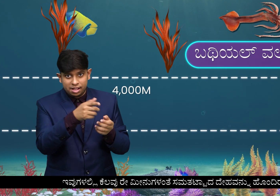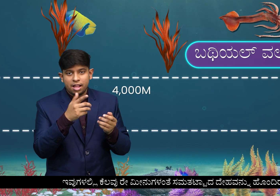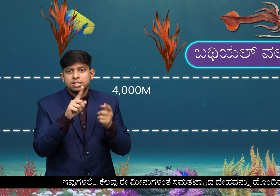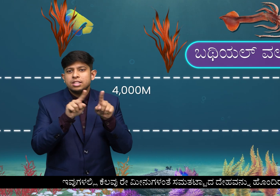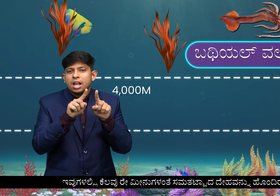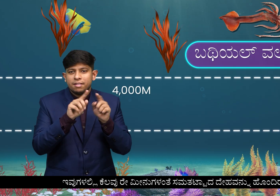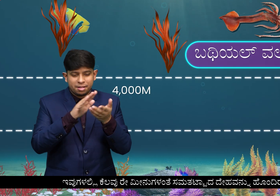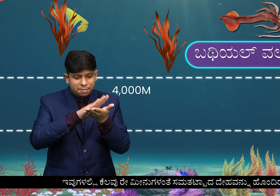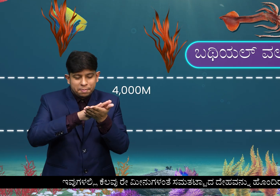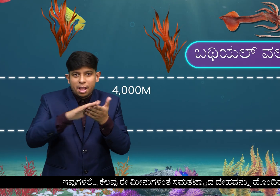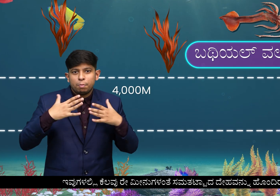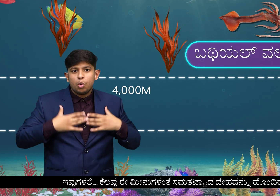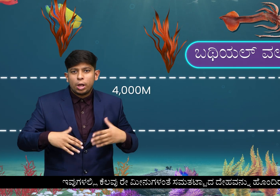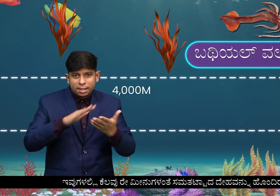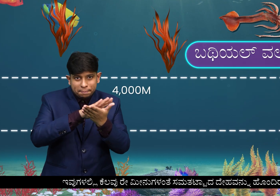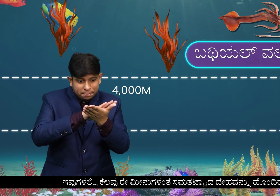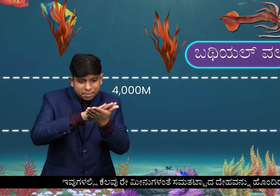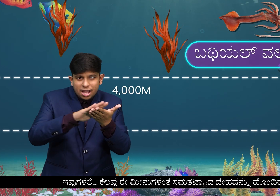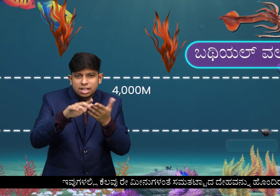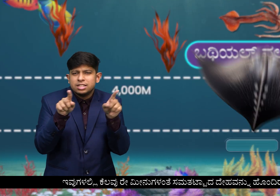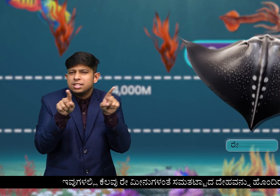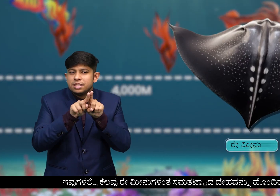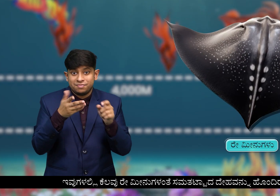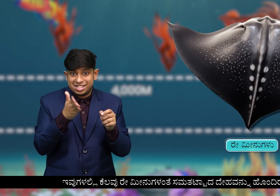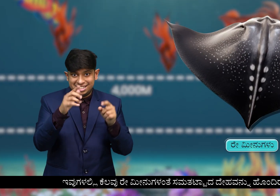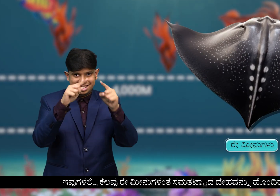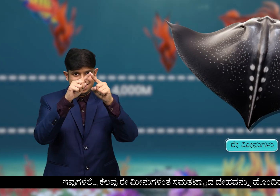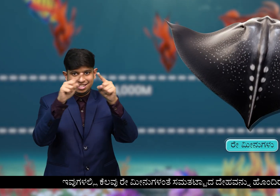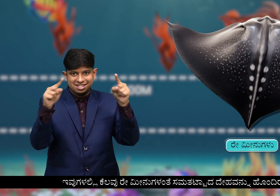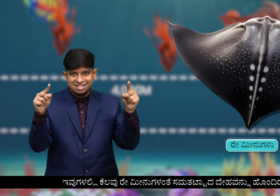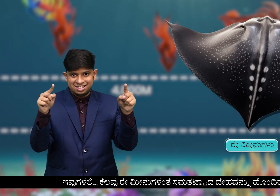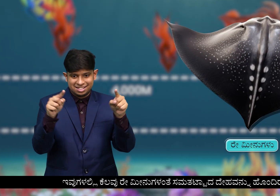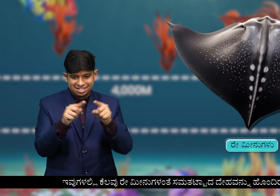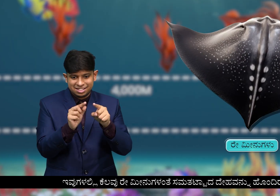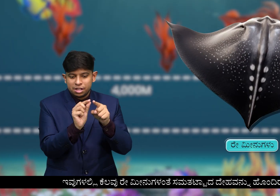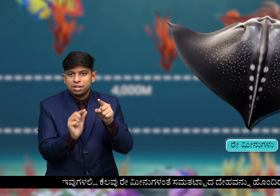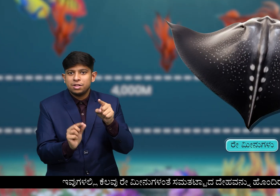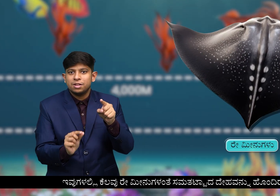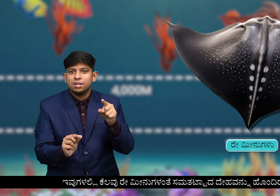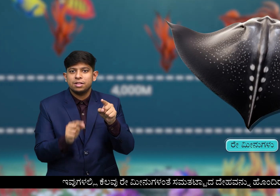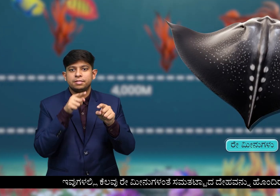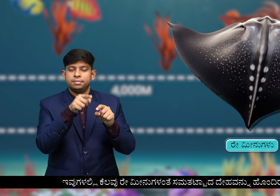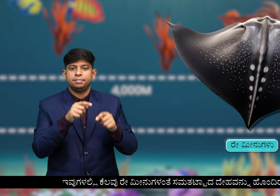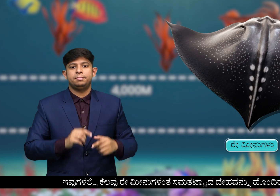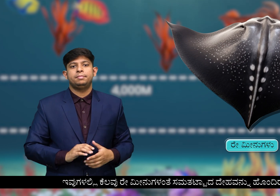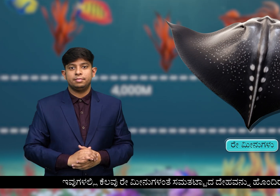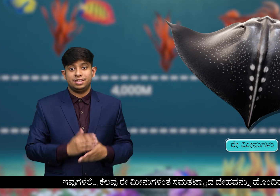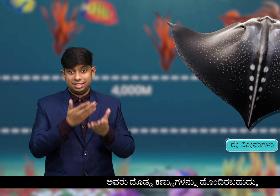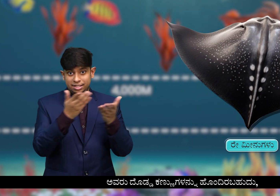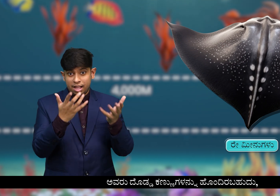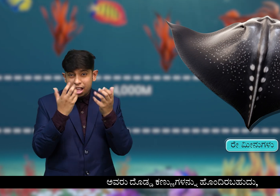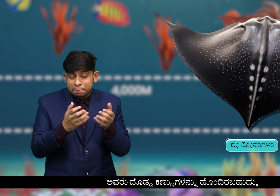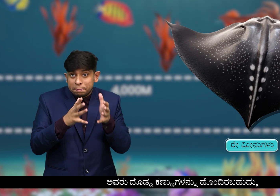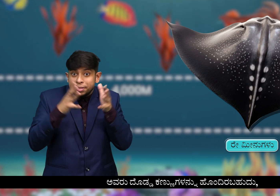ಇವುಗಳಲ್ಲಿ ಕೆಲವು ರೇ ಮೀನುಗಳಂತೆ ಸಮತಟ್ಟಾದ ದೇಹವನ್ನು ಹೊಂದಿರುತ್ತವೆ.